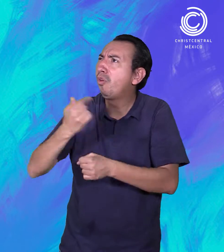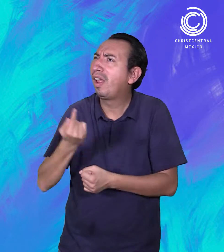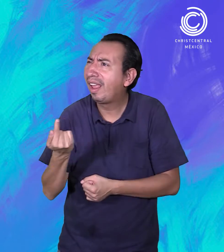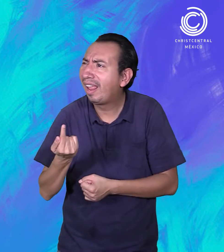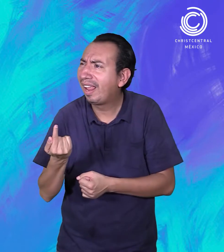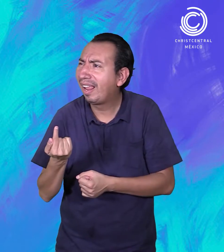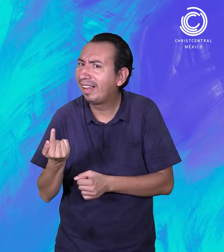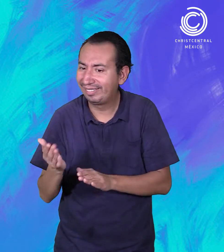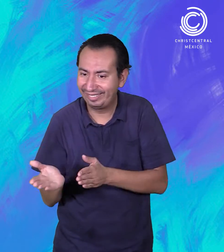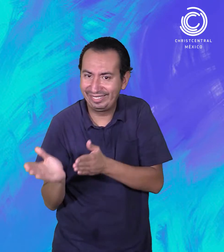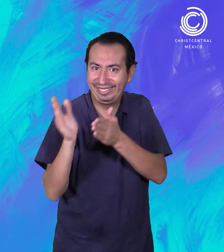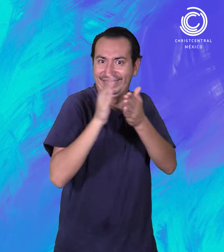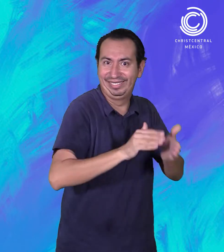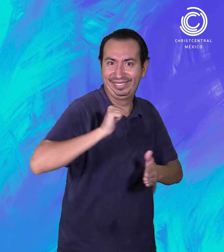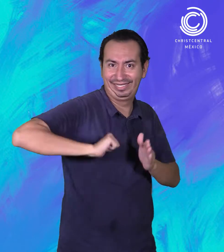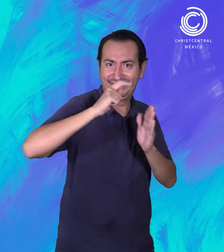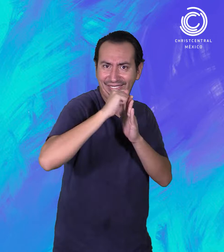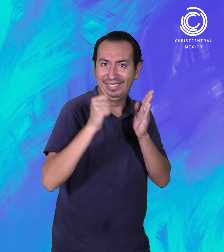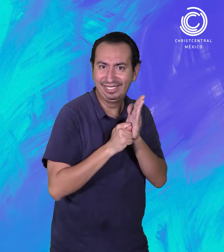Moisés lo dijo en Números.